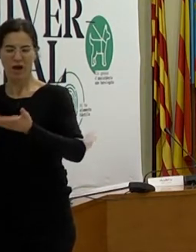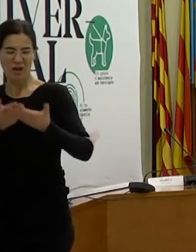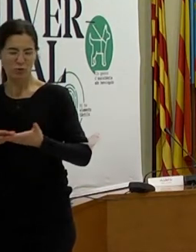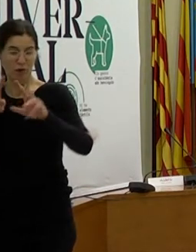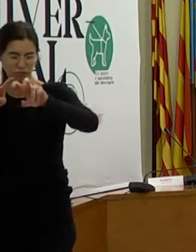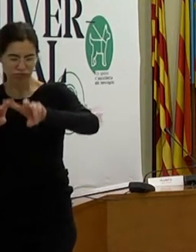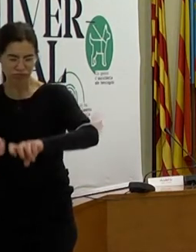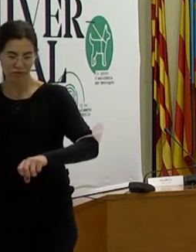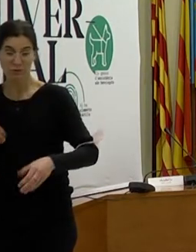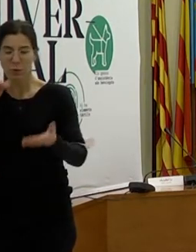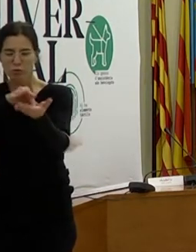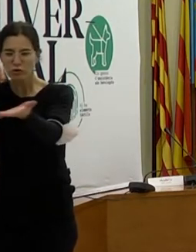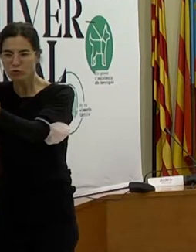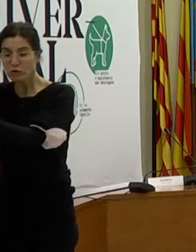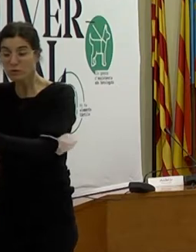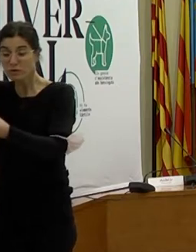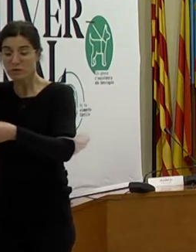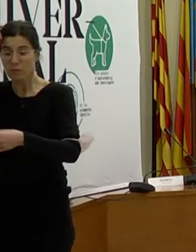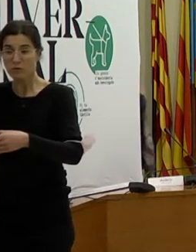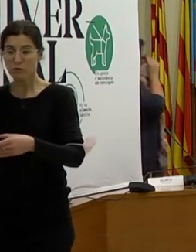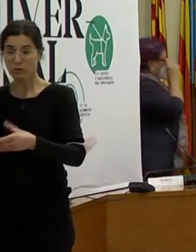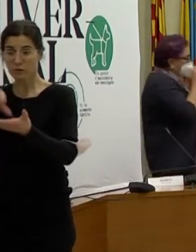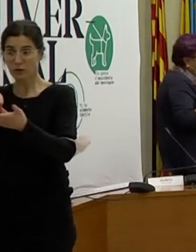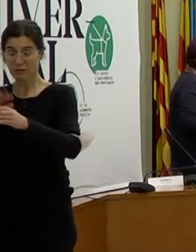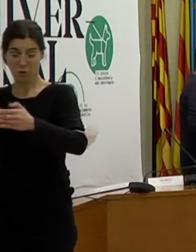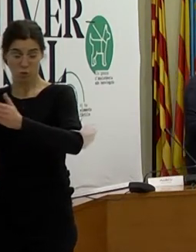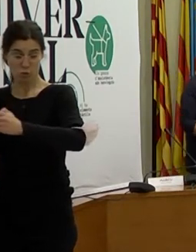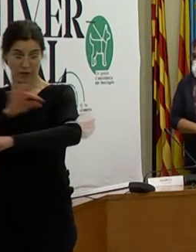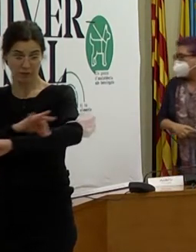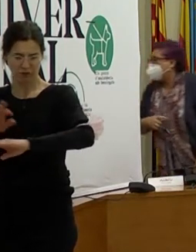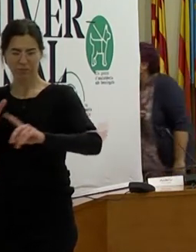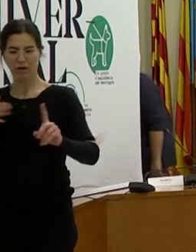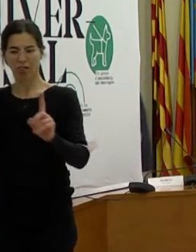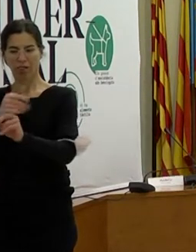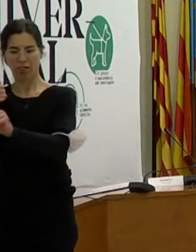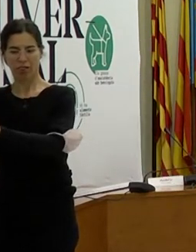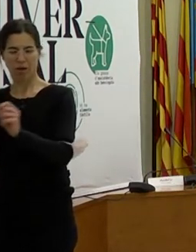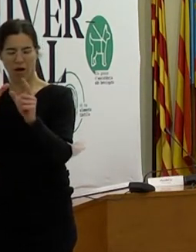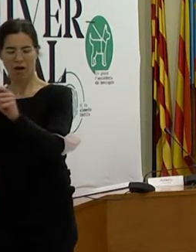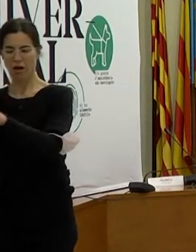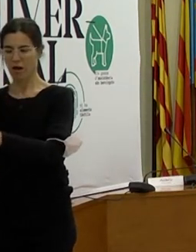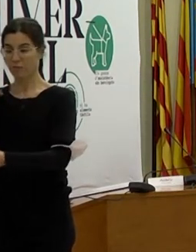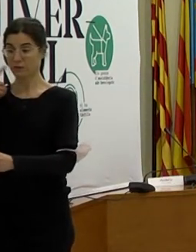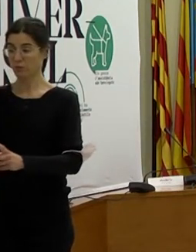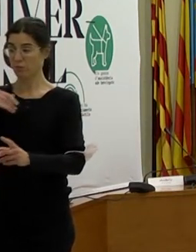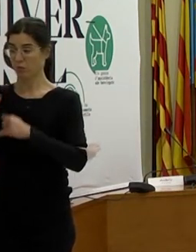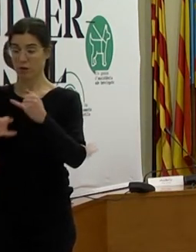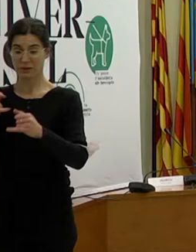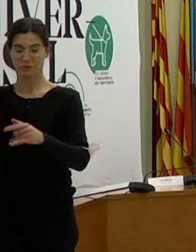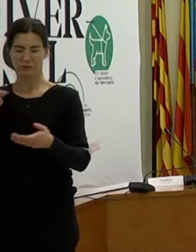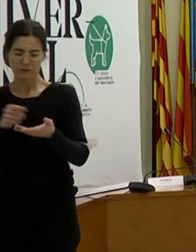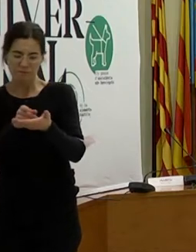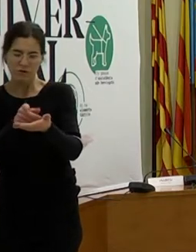diversos punts de l'urbanisme, no? En els que trobem problemes i els geolocalitzem